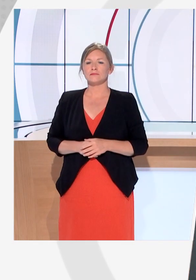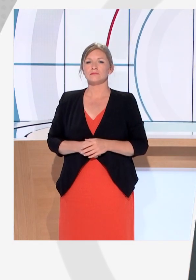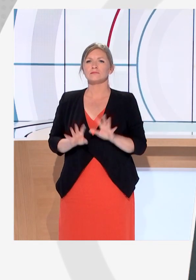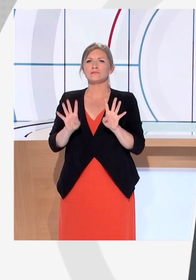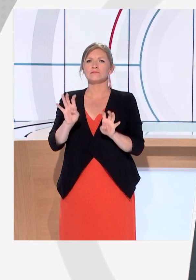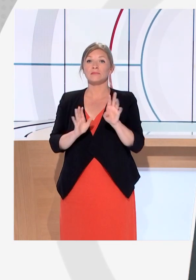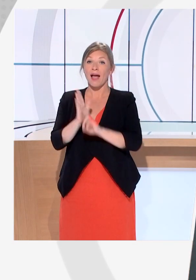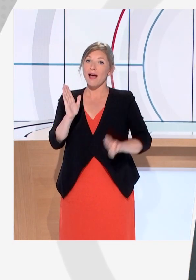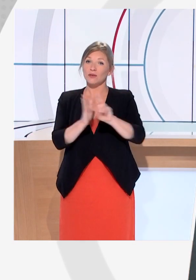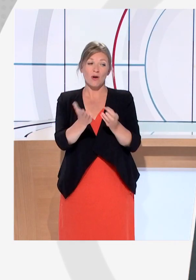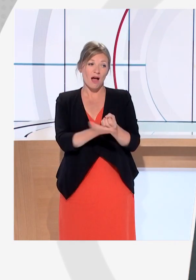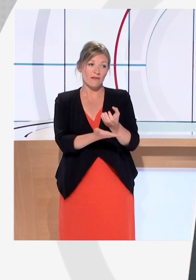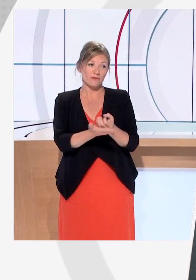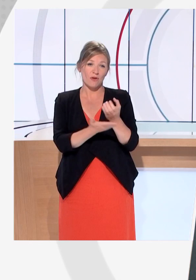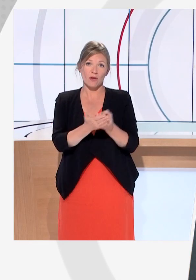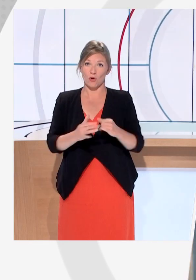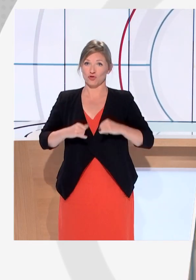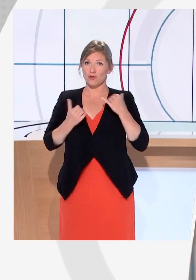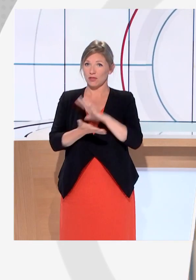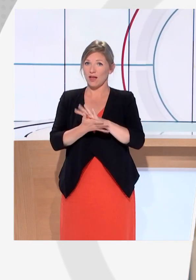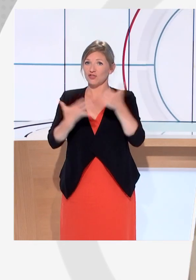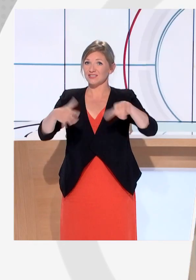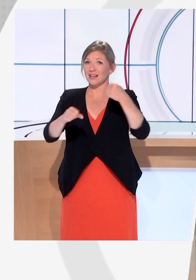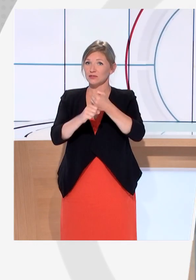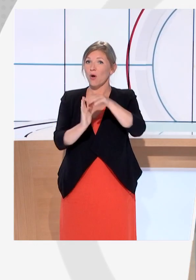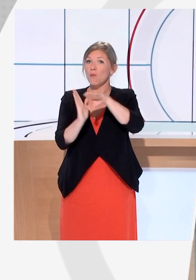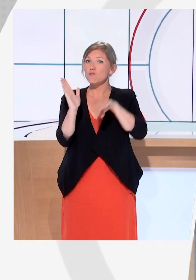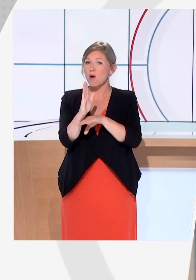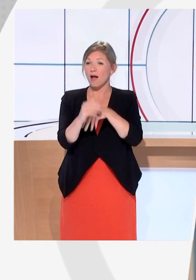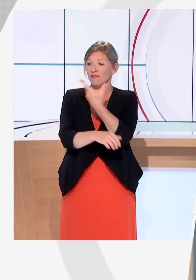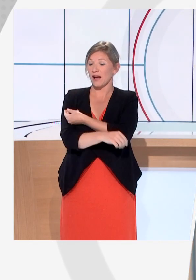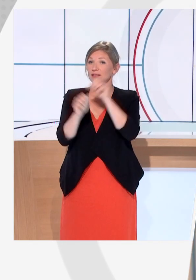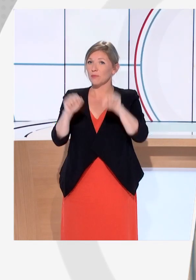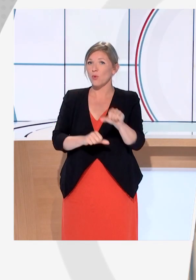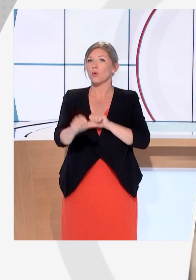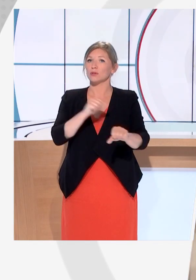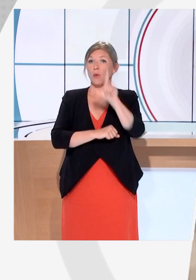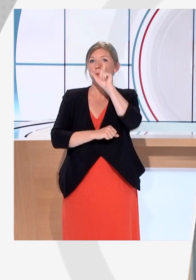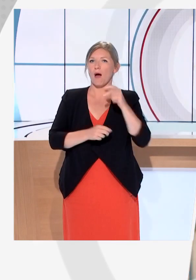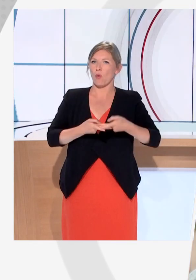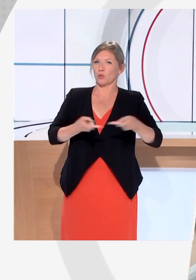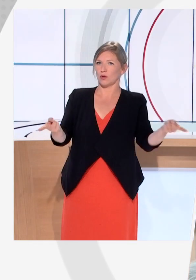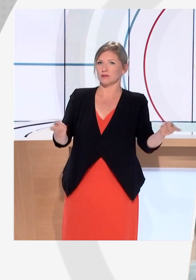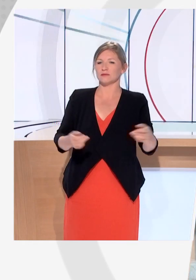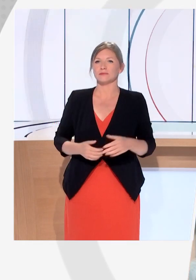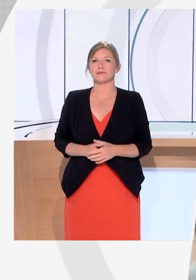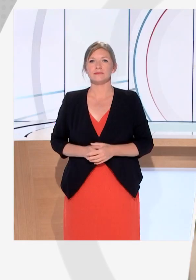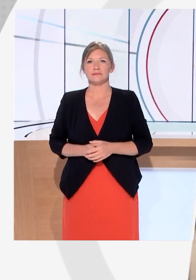Le rectorat rappelle qu'une autorisation parentale est nécessaire pour se faire vacciner jusqu'à l'âge de 16 ans.